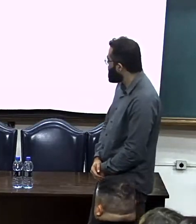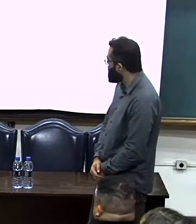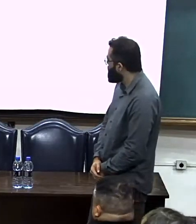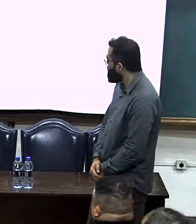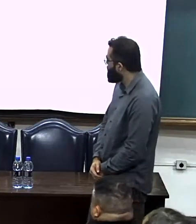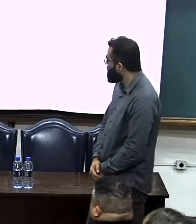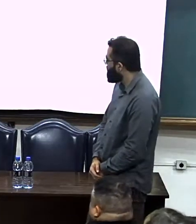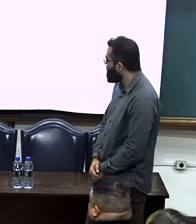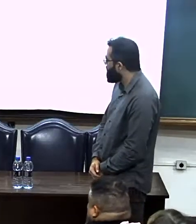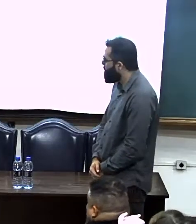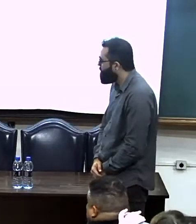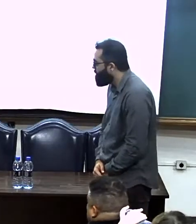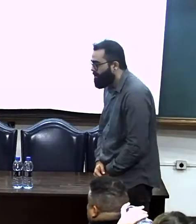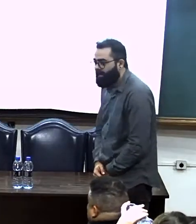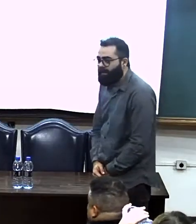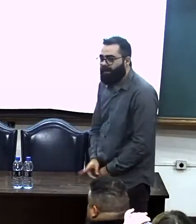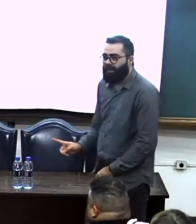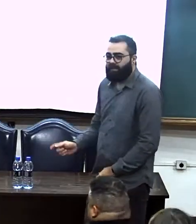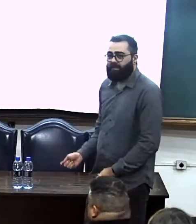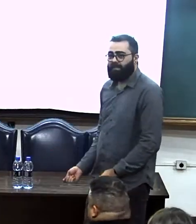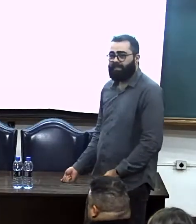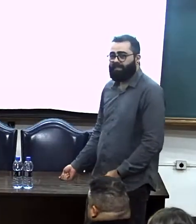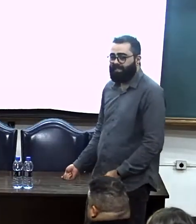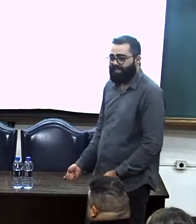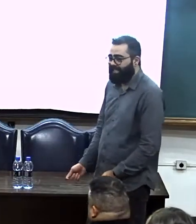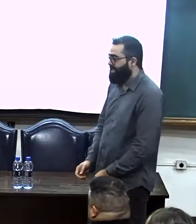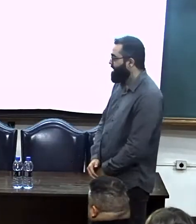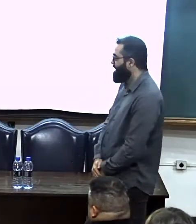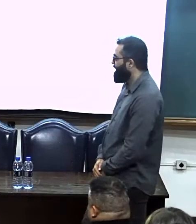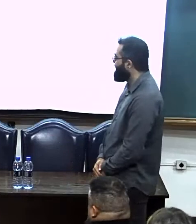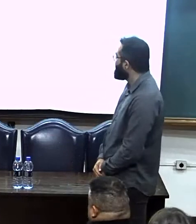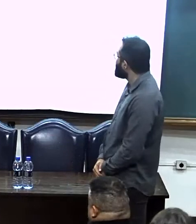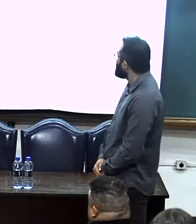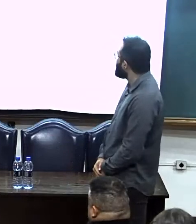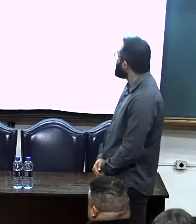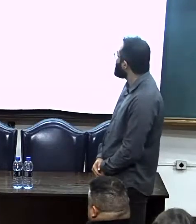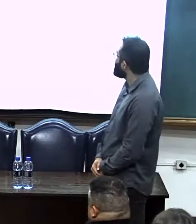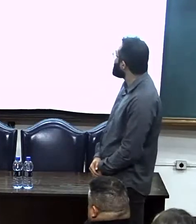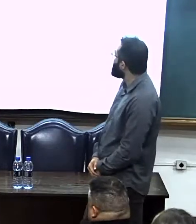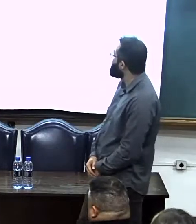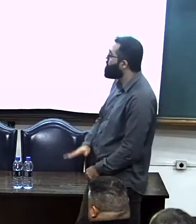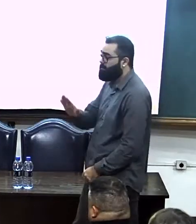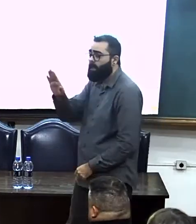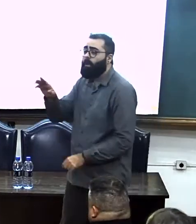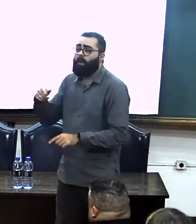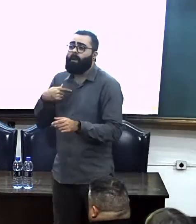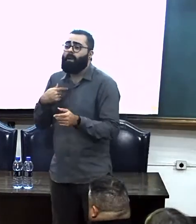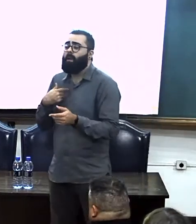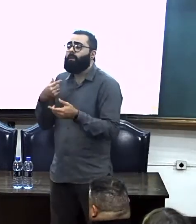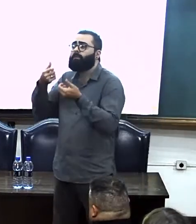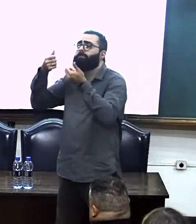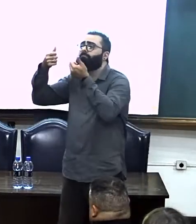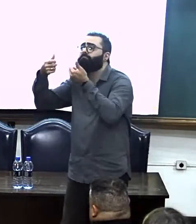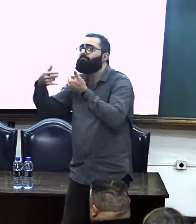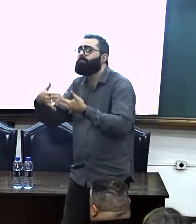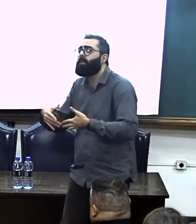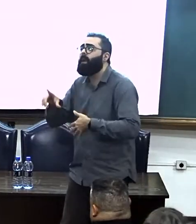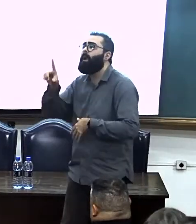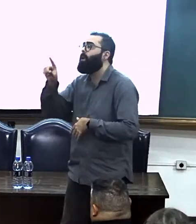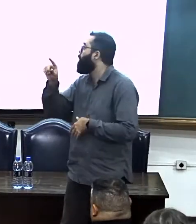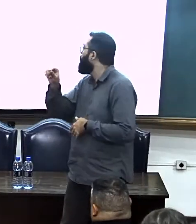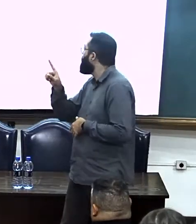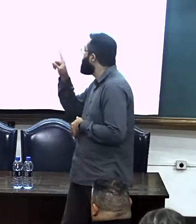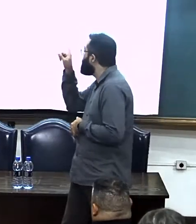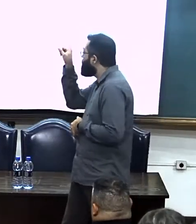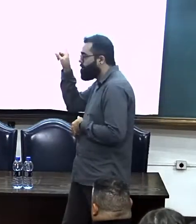com várias coisas ao mesmo tempo. Okay. But I want to say that F0